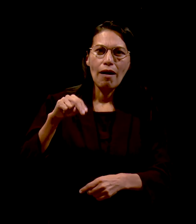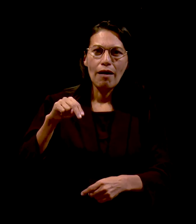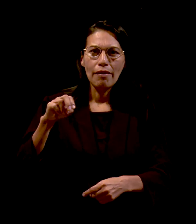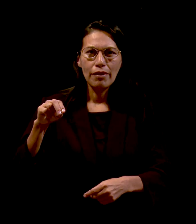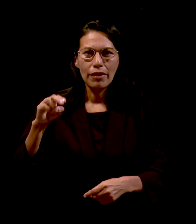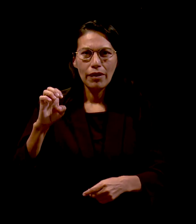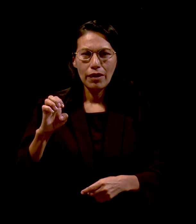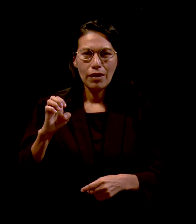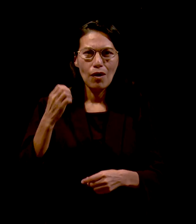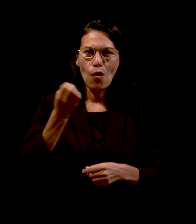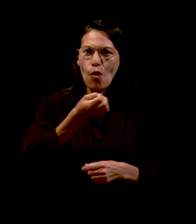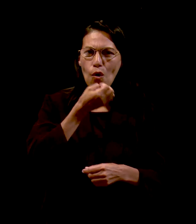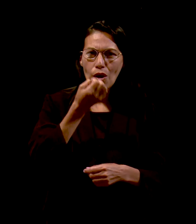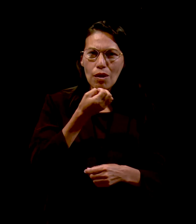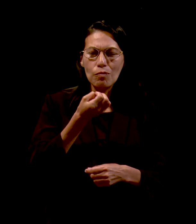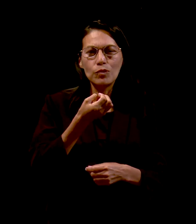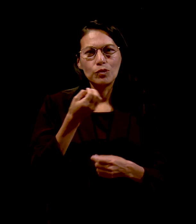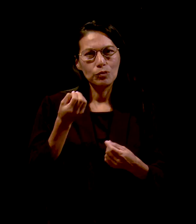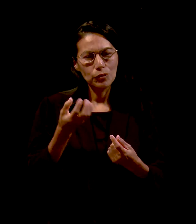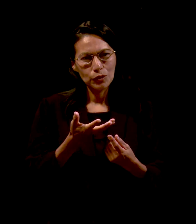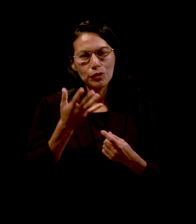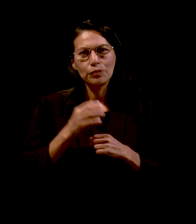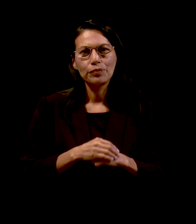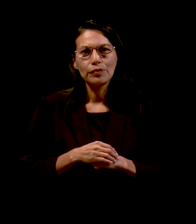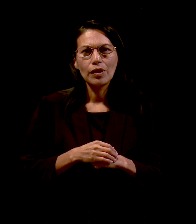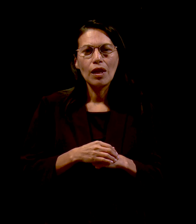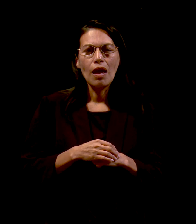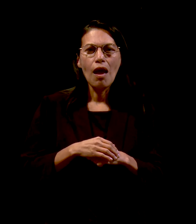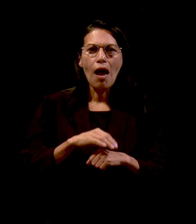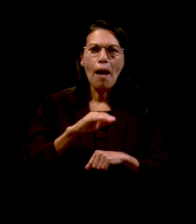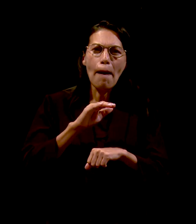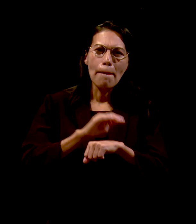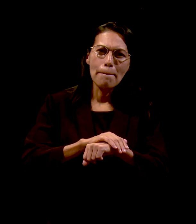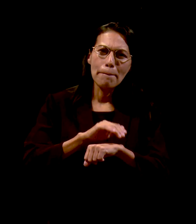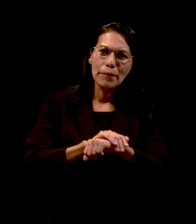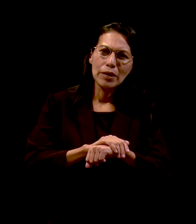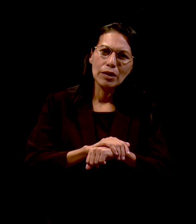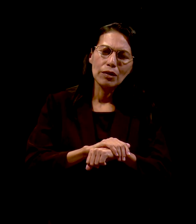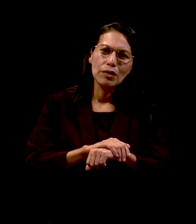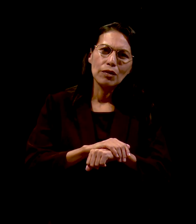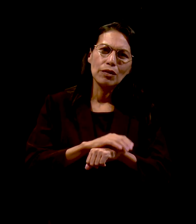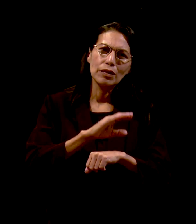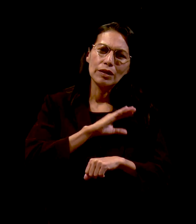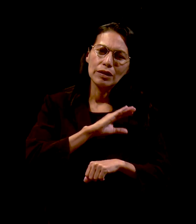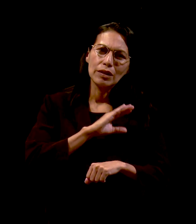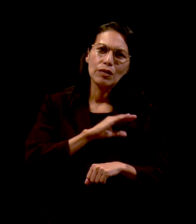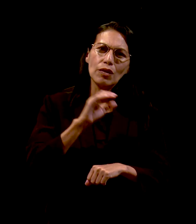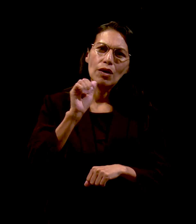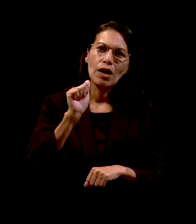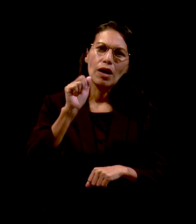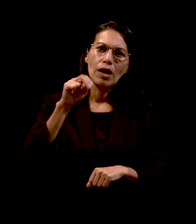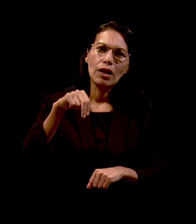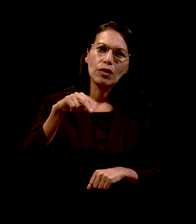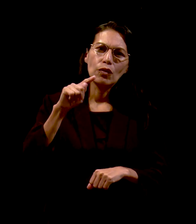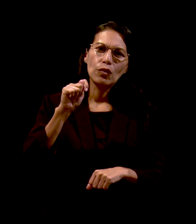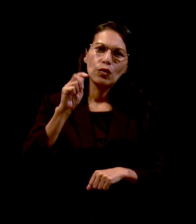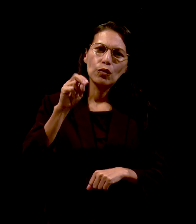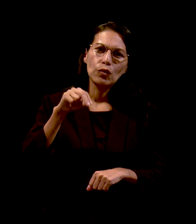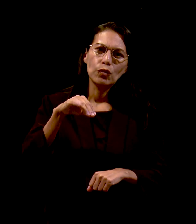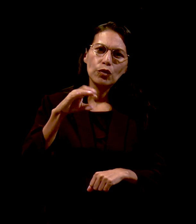jane porque mi querido amigo antonio jane ya descansa